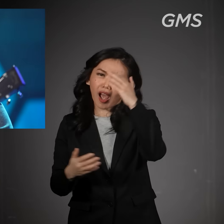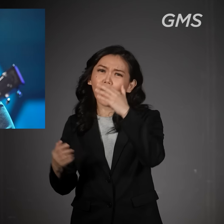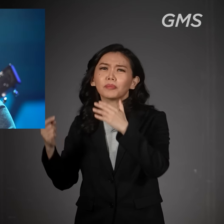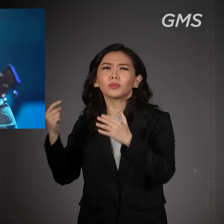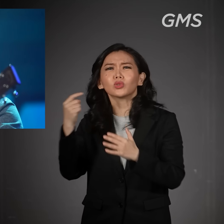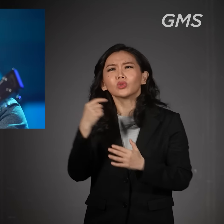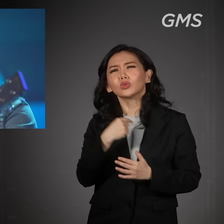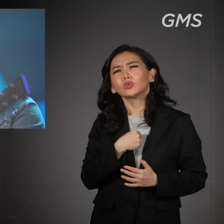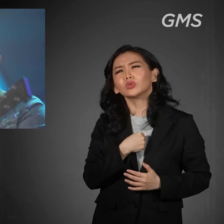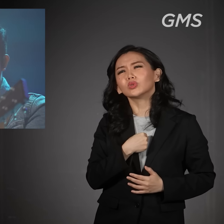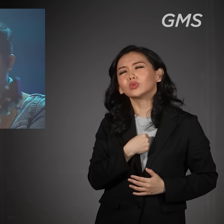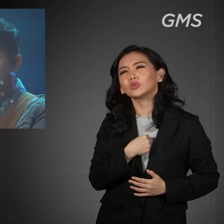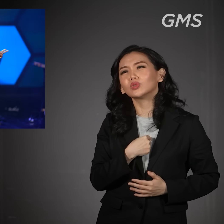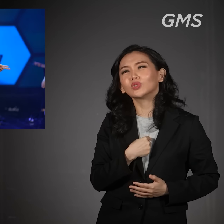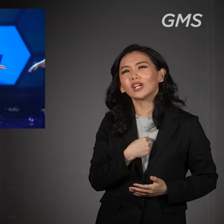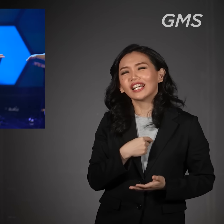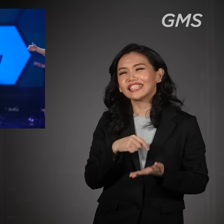tenggelamku